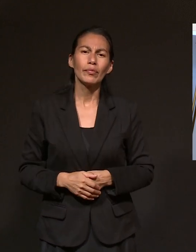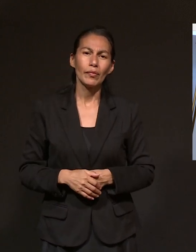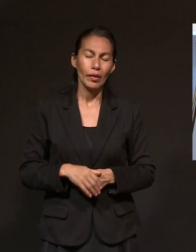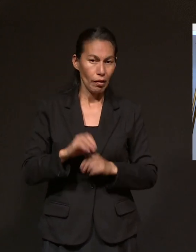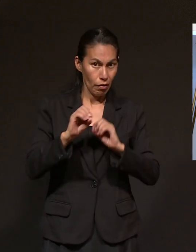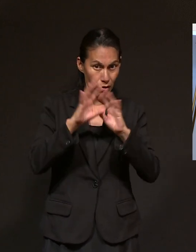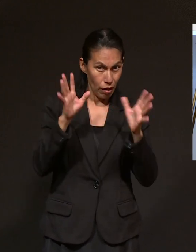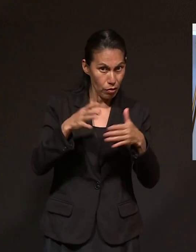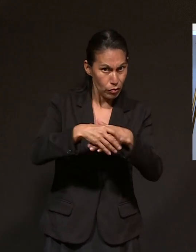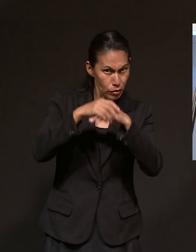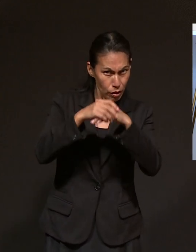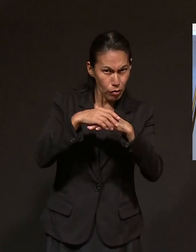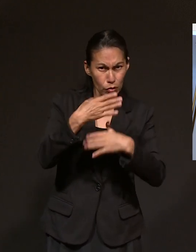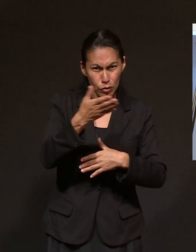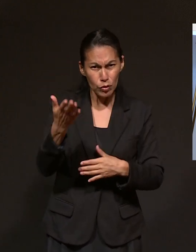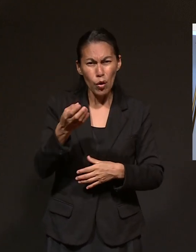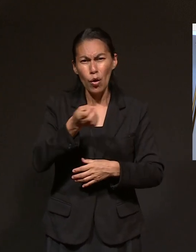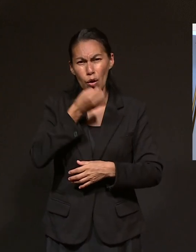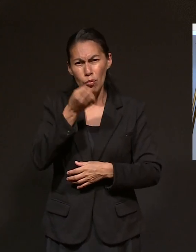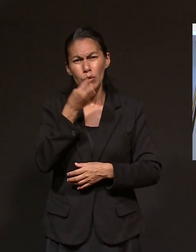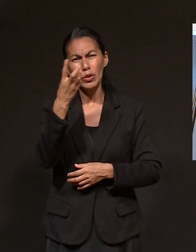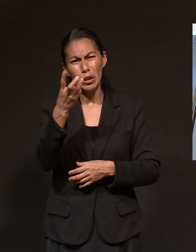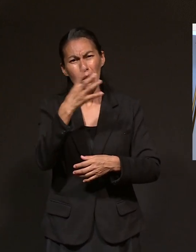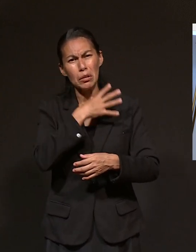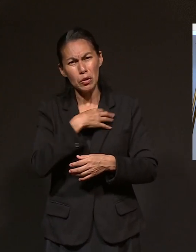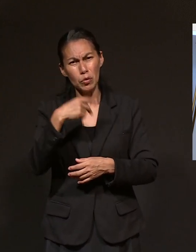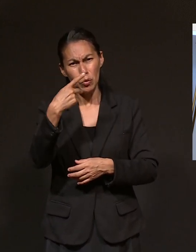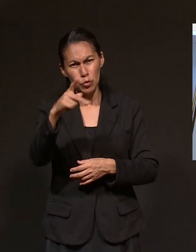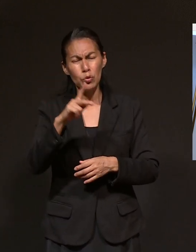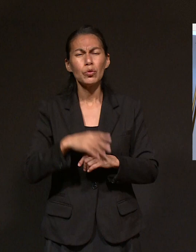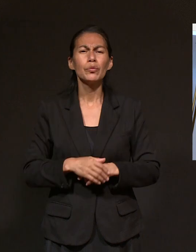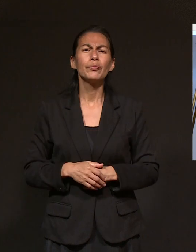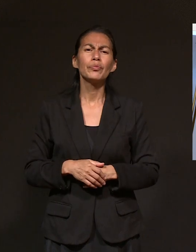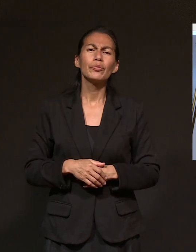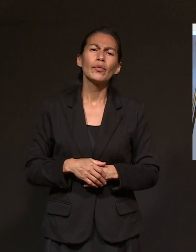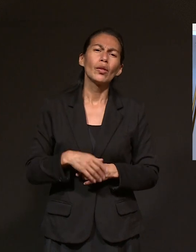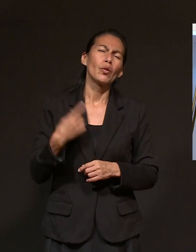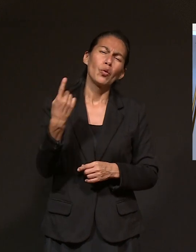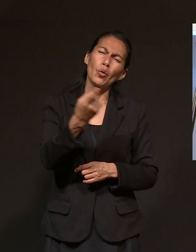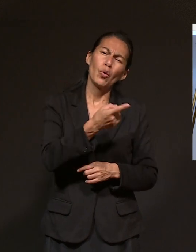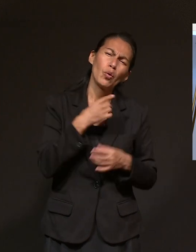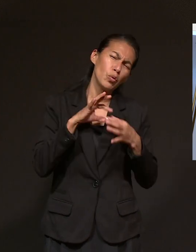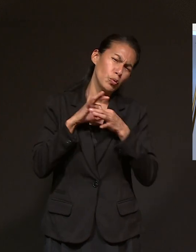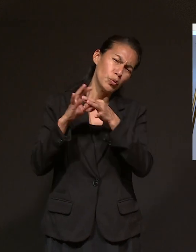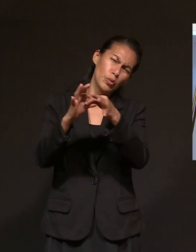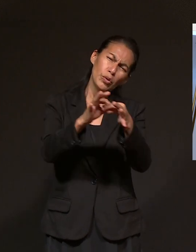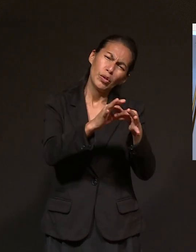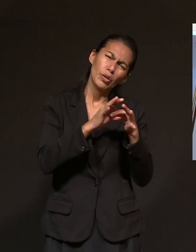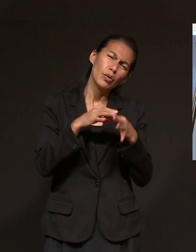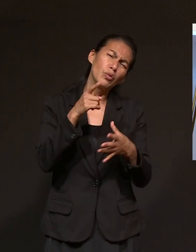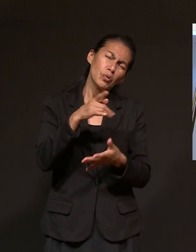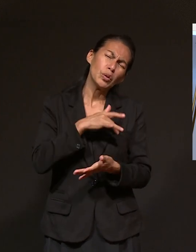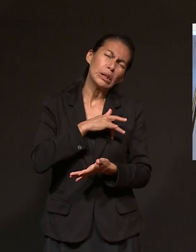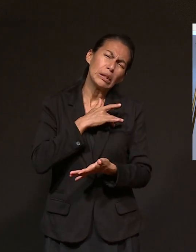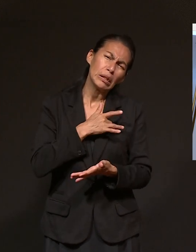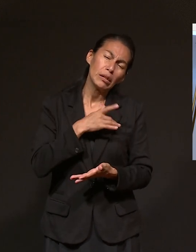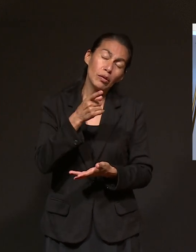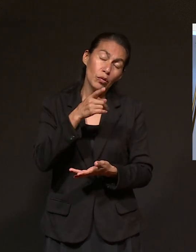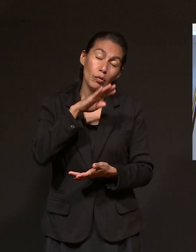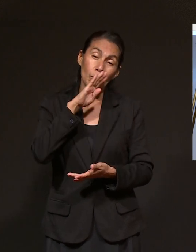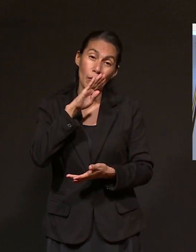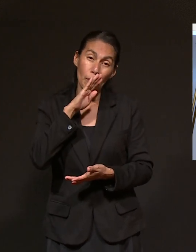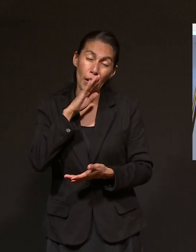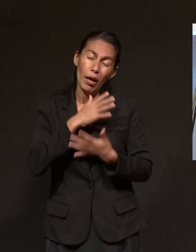Y estaremos orando por tus tres hijos Y vamos a unirnos A tu sentir